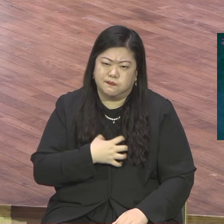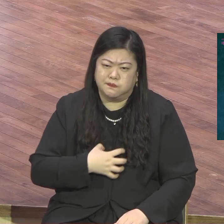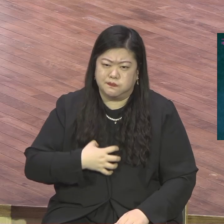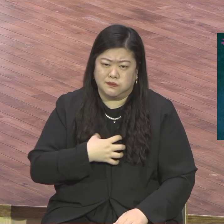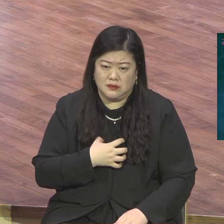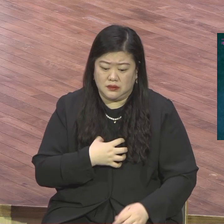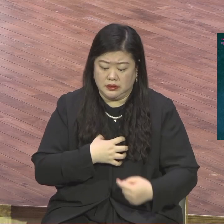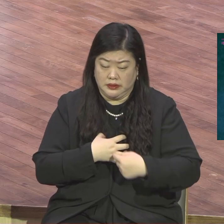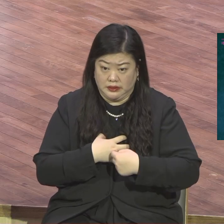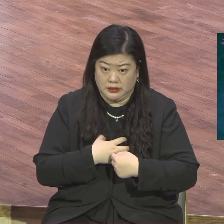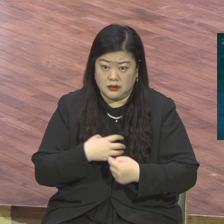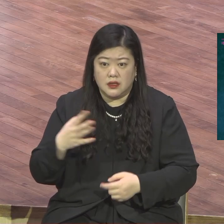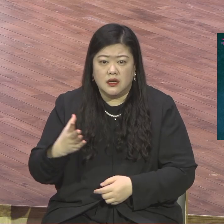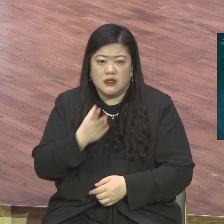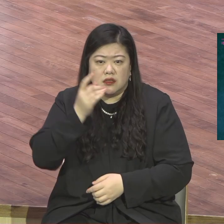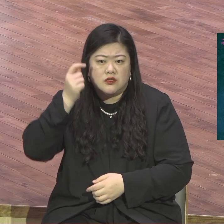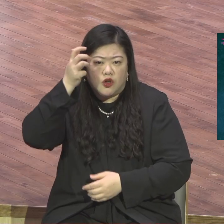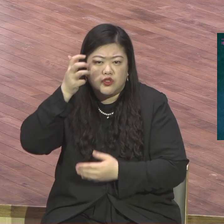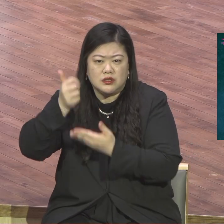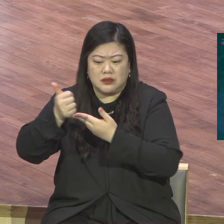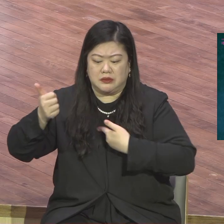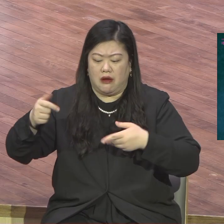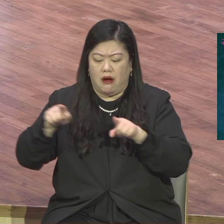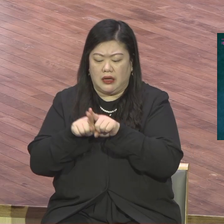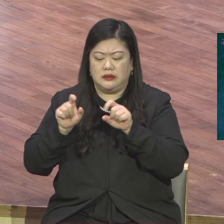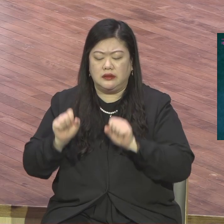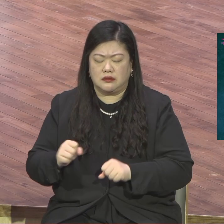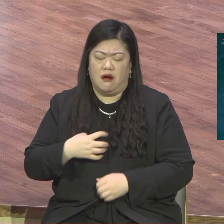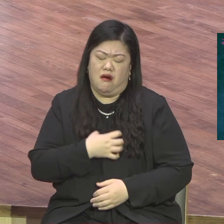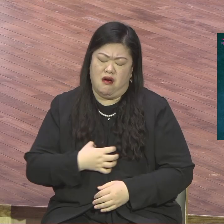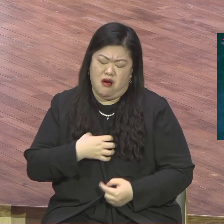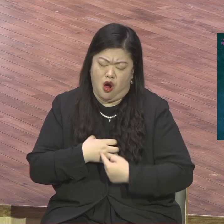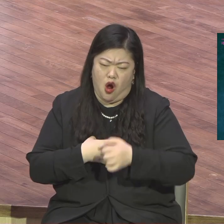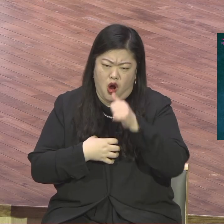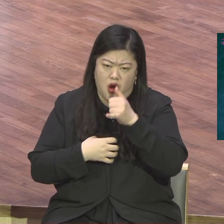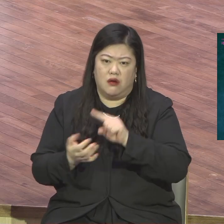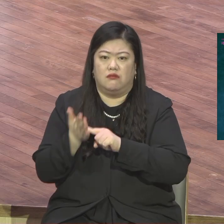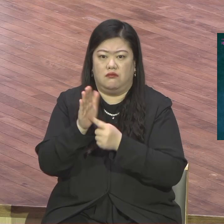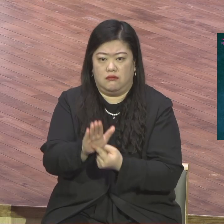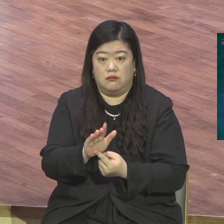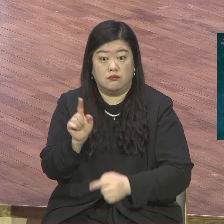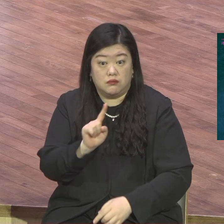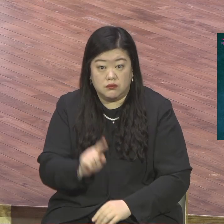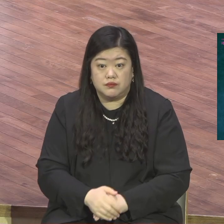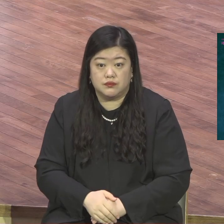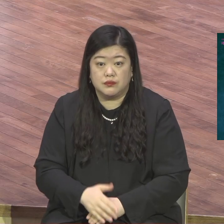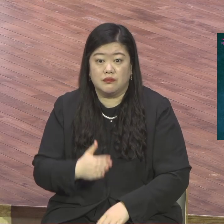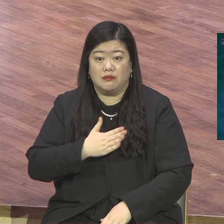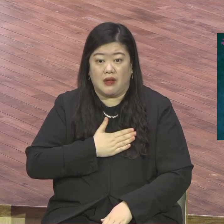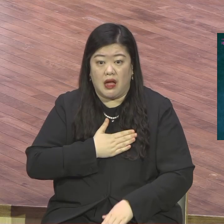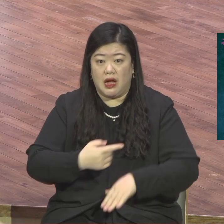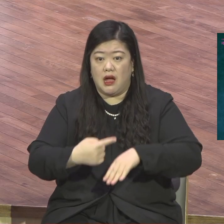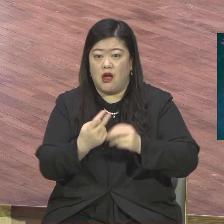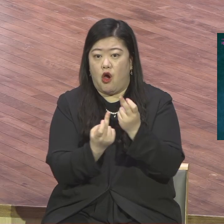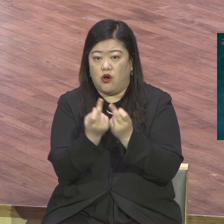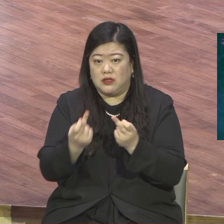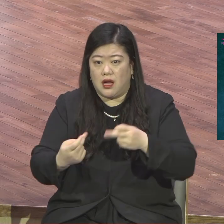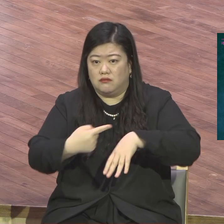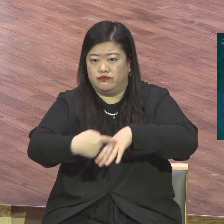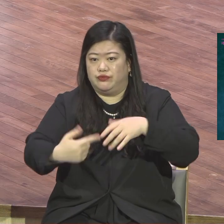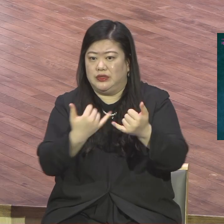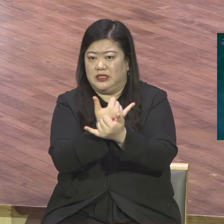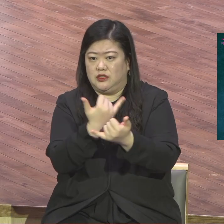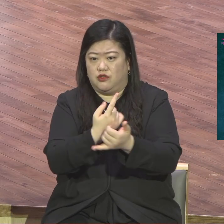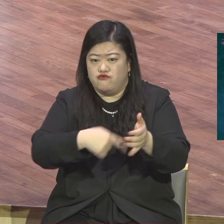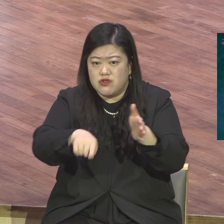것을 내 양심이 성령 안에서 나와 더불어 증언하노니 나의 형제 곧 고륙의 친척을 위하여